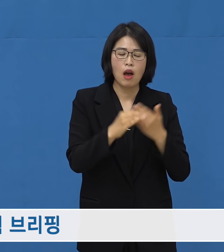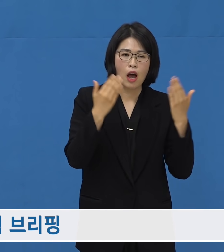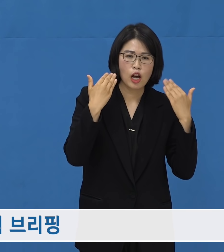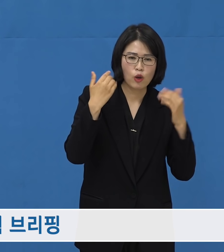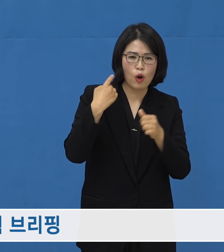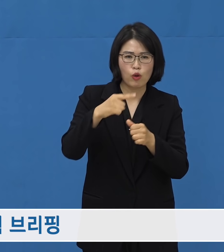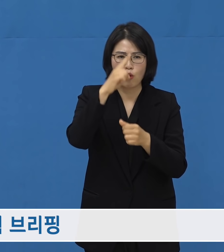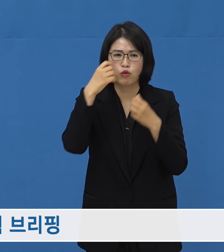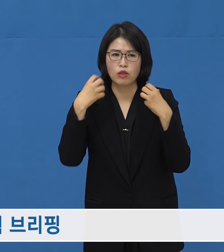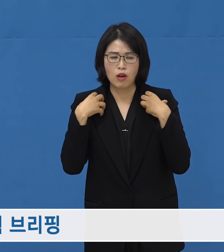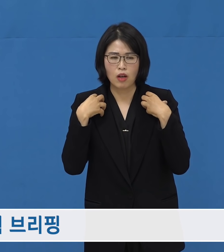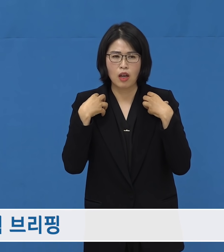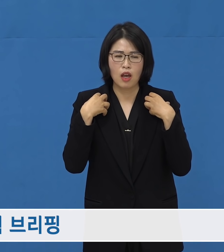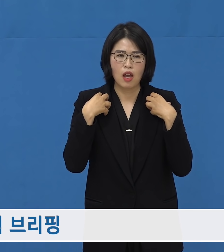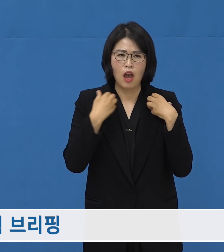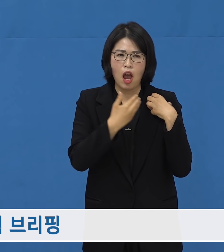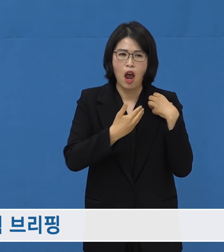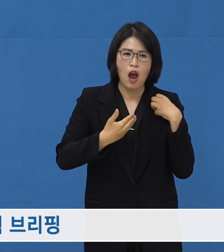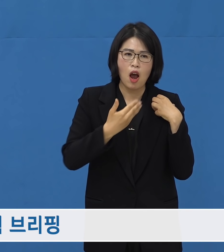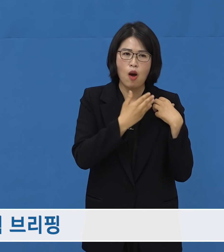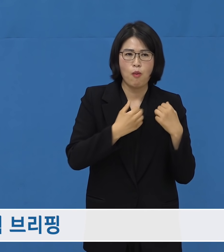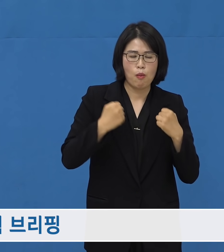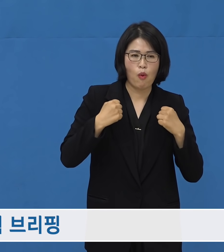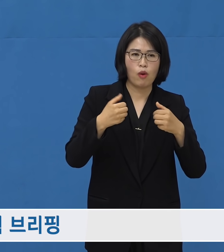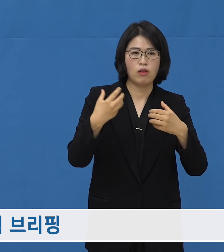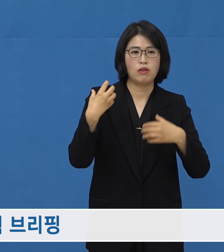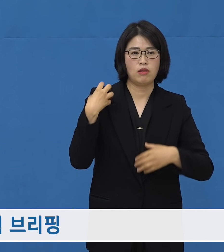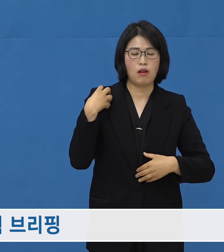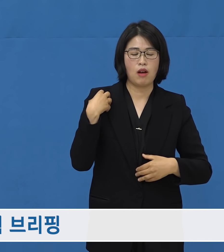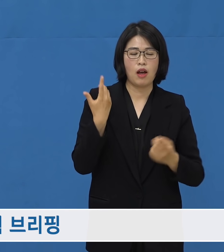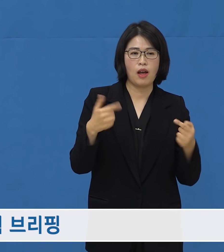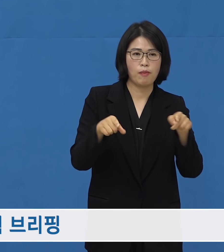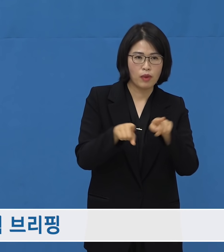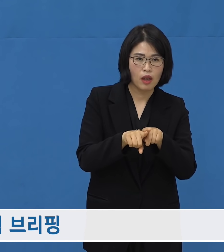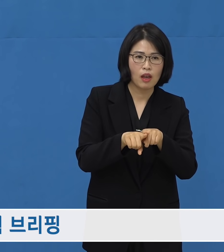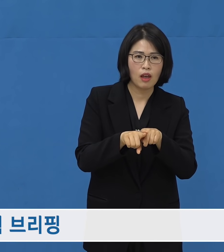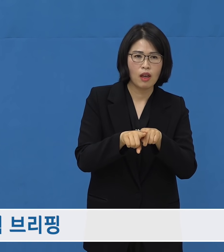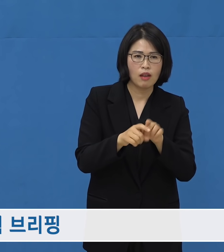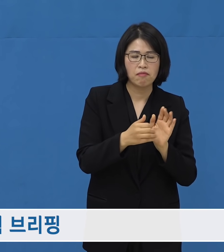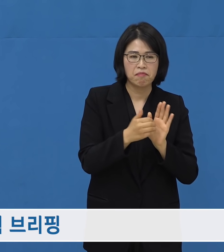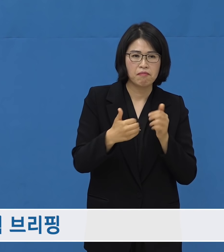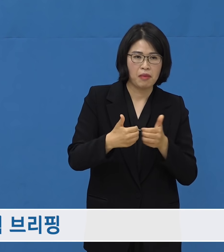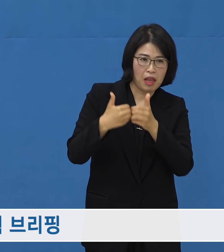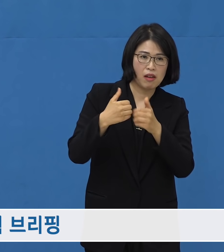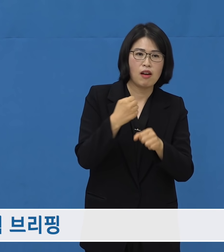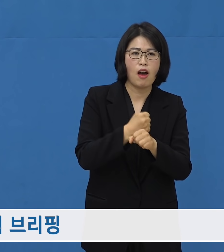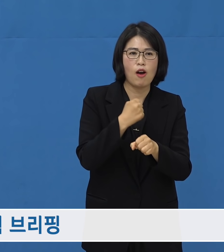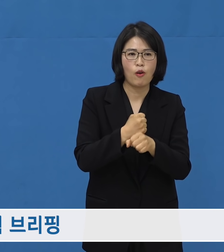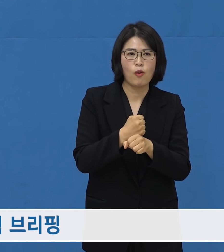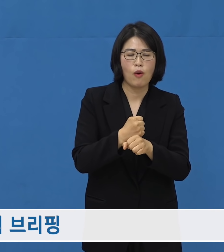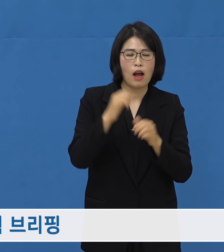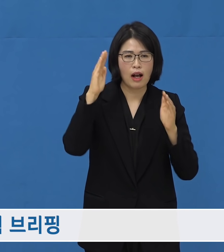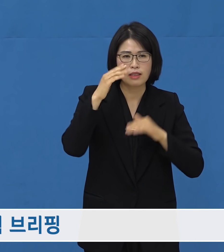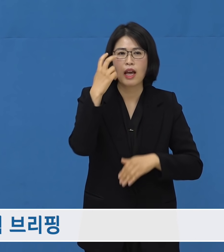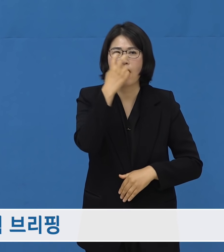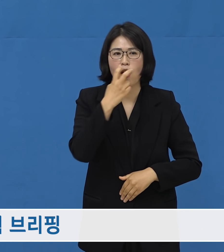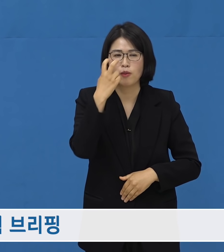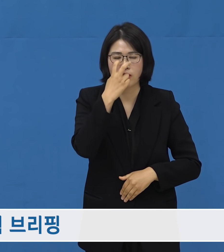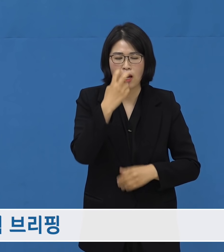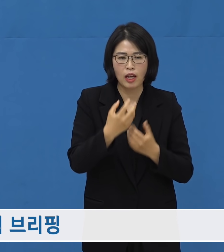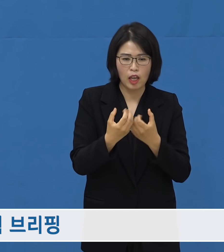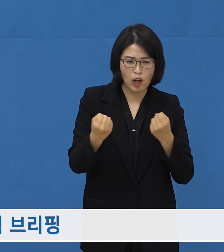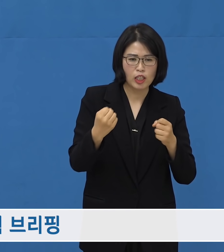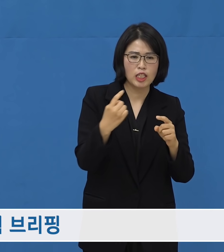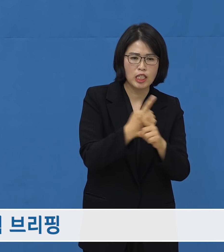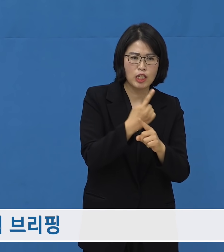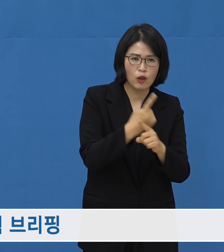교육청이 보건당국과 공동 대응하여 학교 시설을 방역하고 학생 검사, 격리,